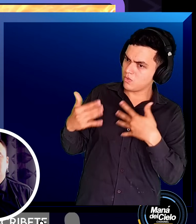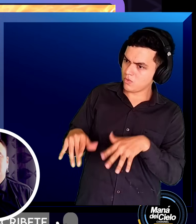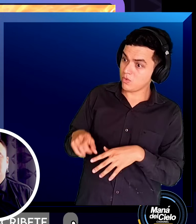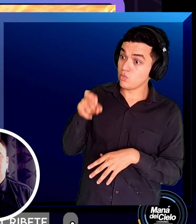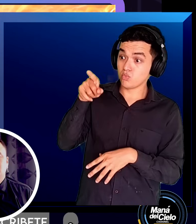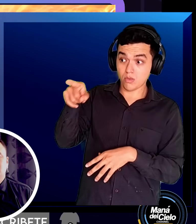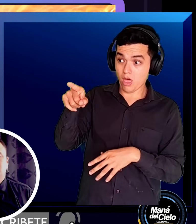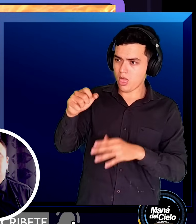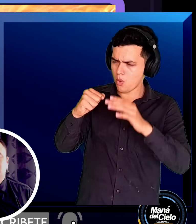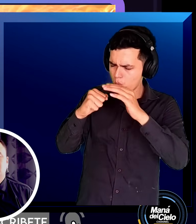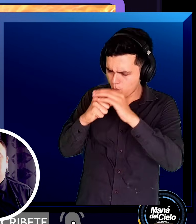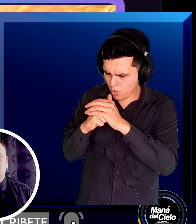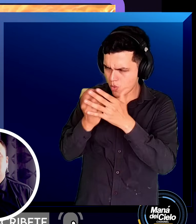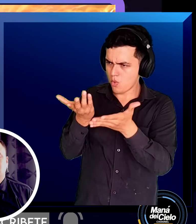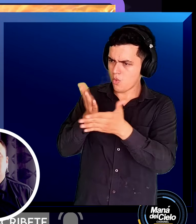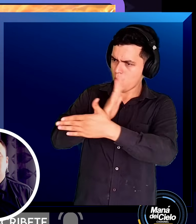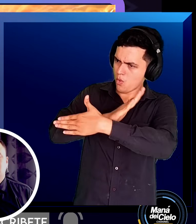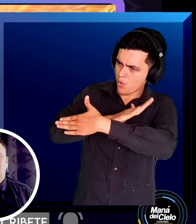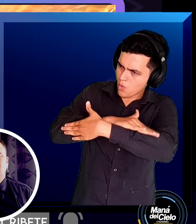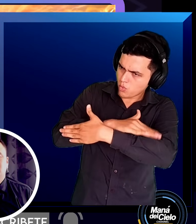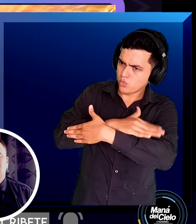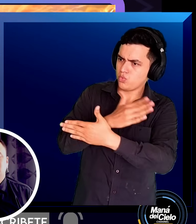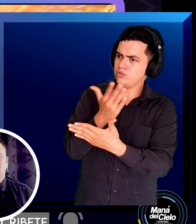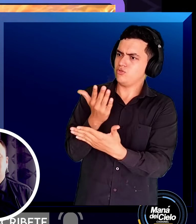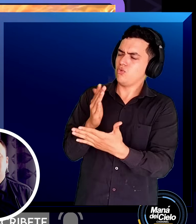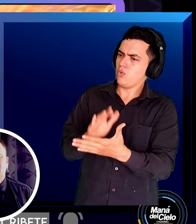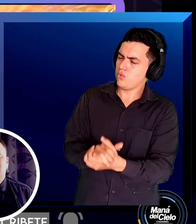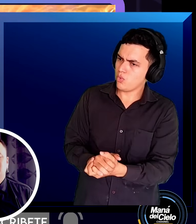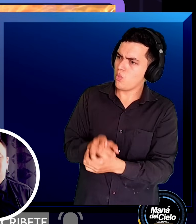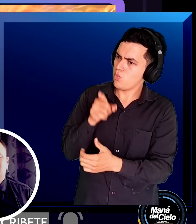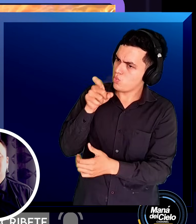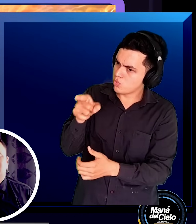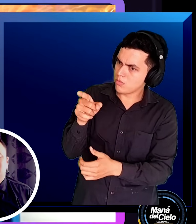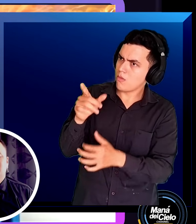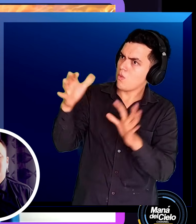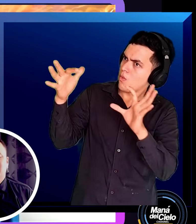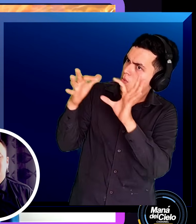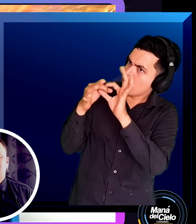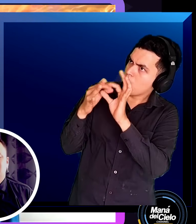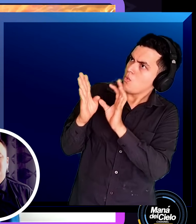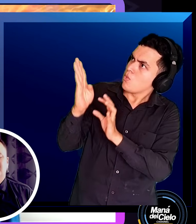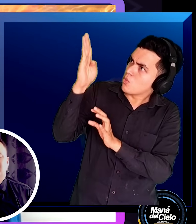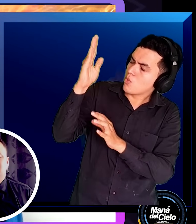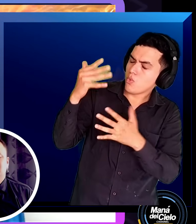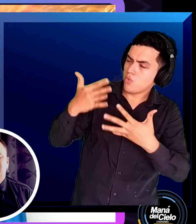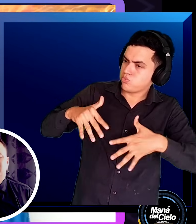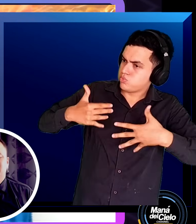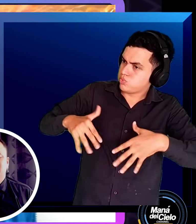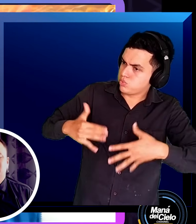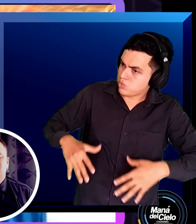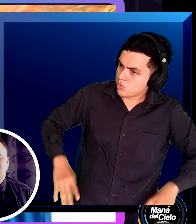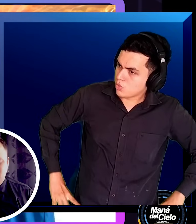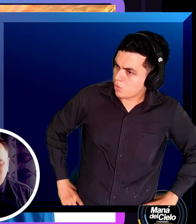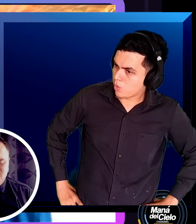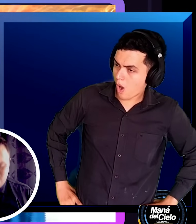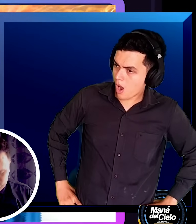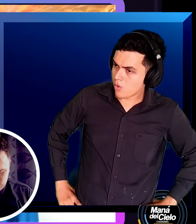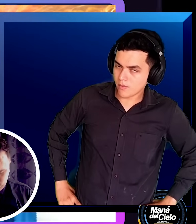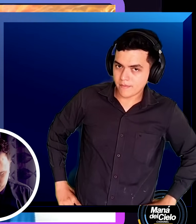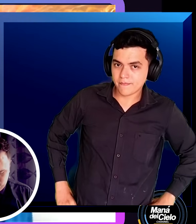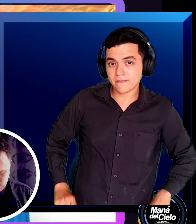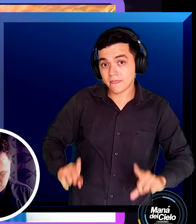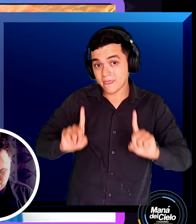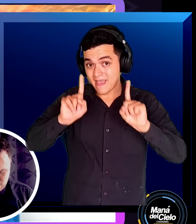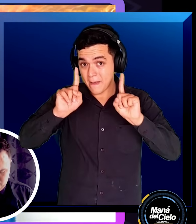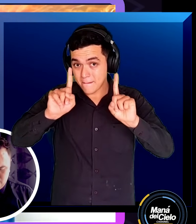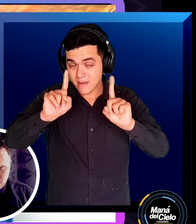cosa, cayeron en cuenta. Porque de verdad, cuando uno va entrando en la dimensión del Espíritu,